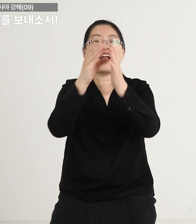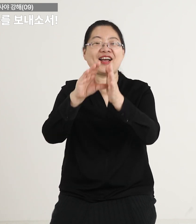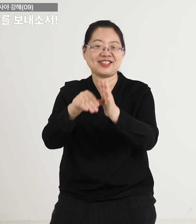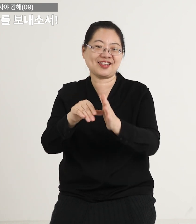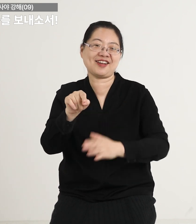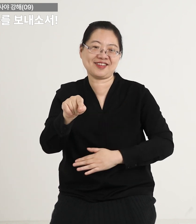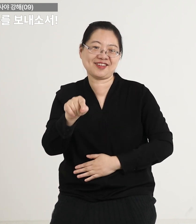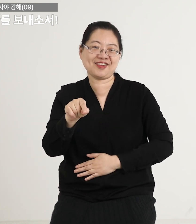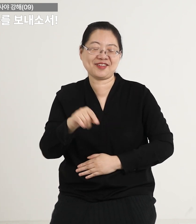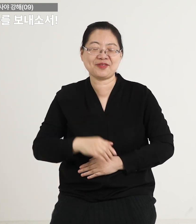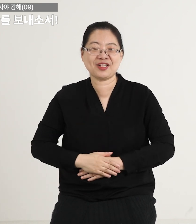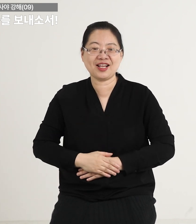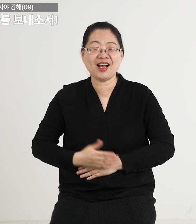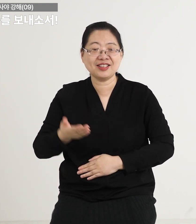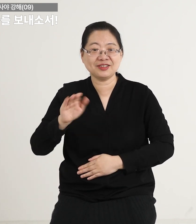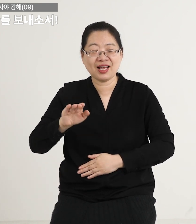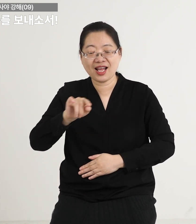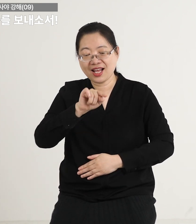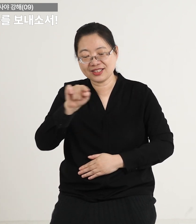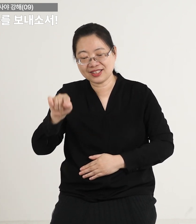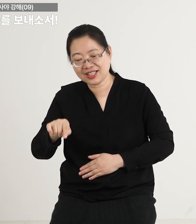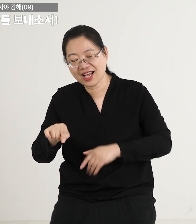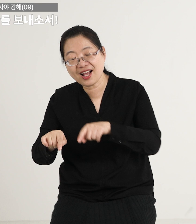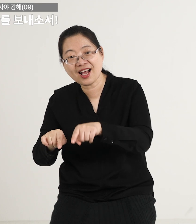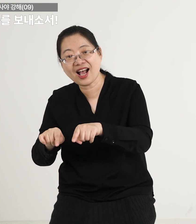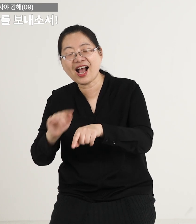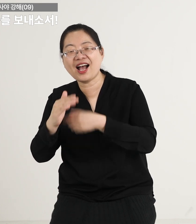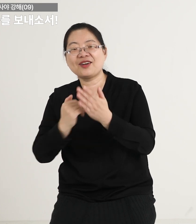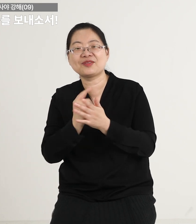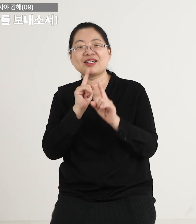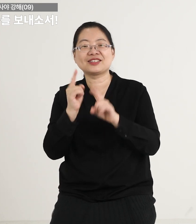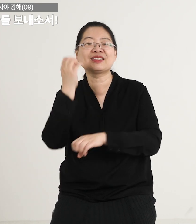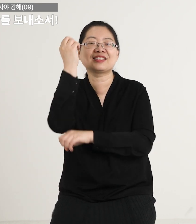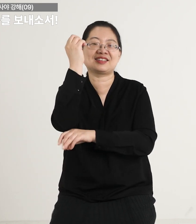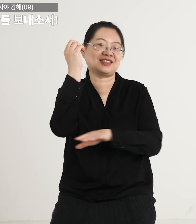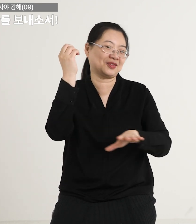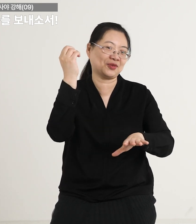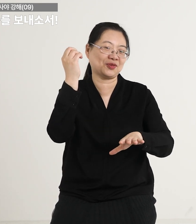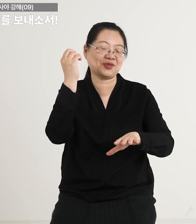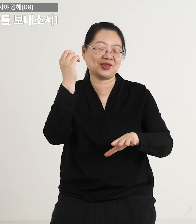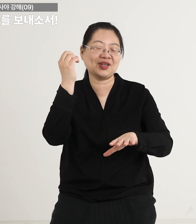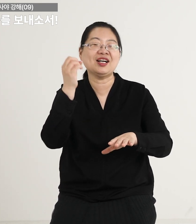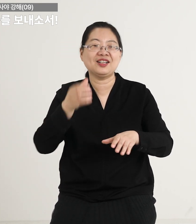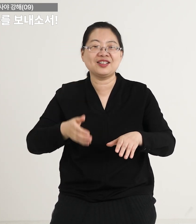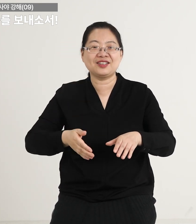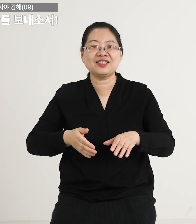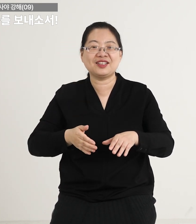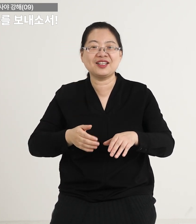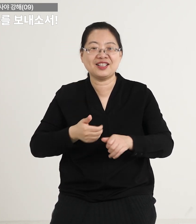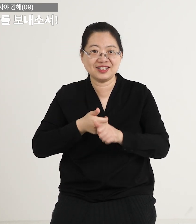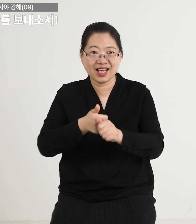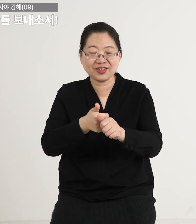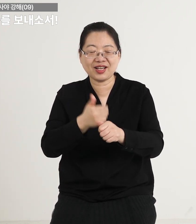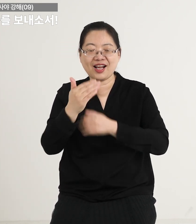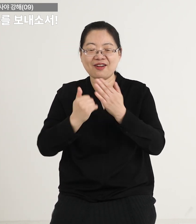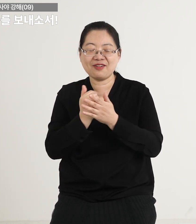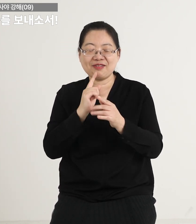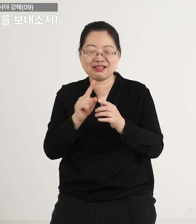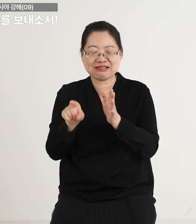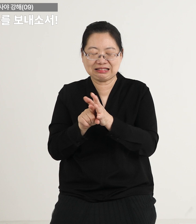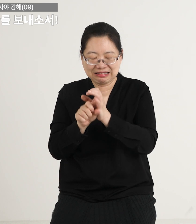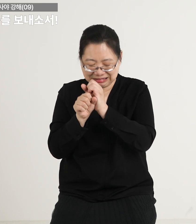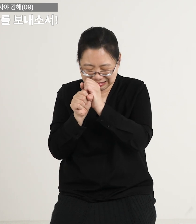할렐루야. 근데 이 밑바닥에는 하나님의 말씀이 기초가 되고 그 말씀에 순종하고 그 말씀을 의지하고